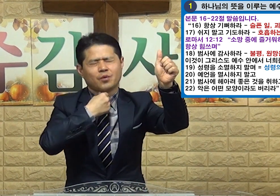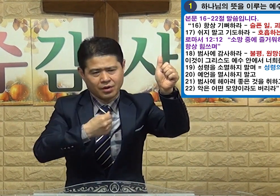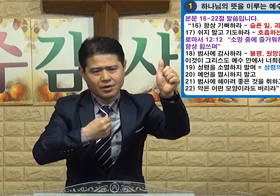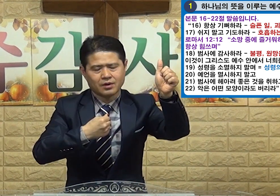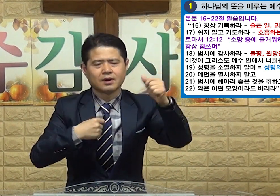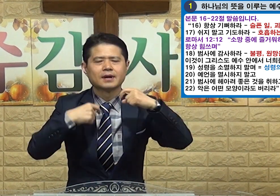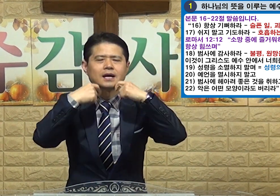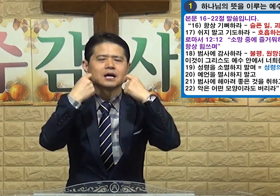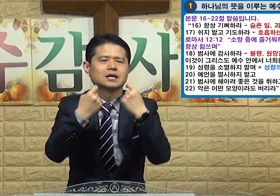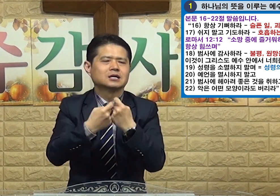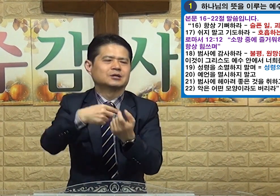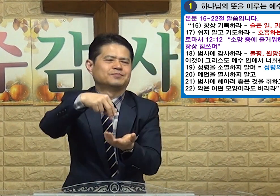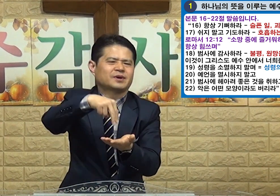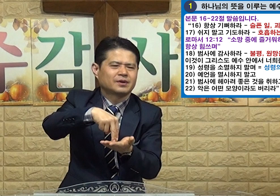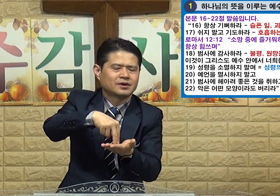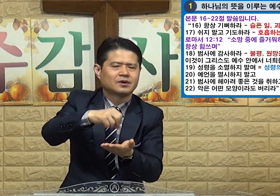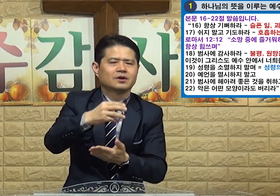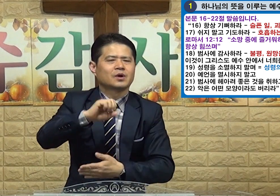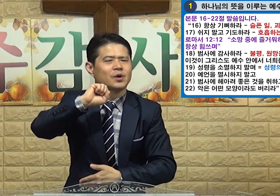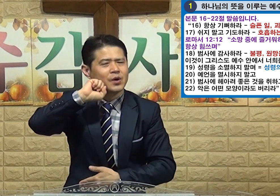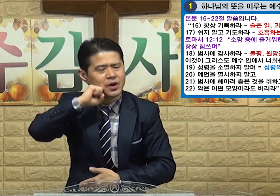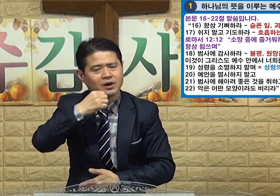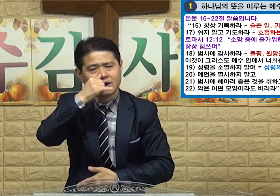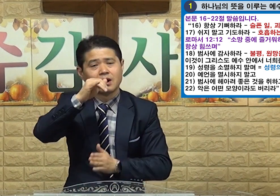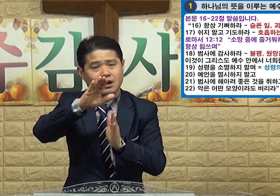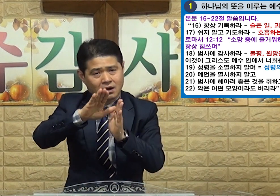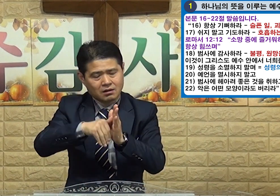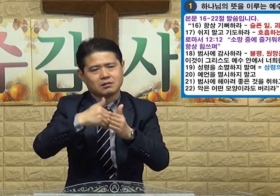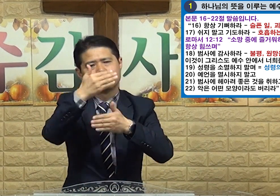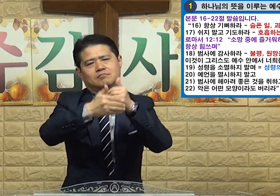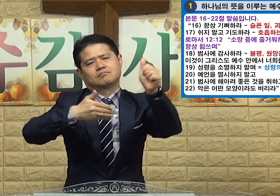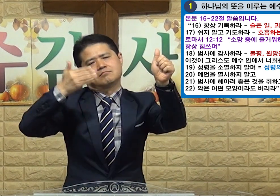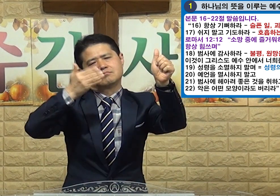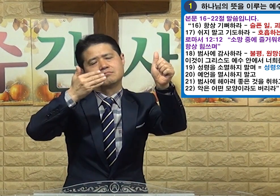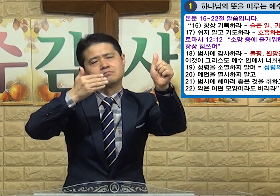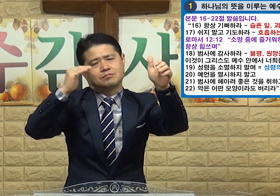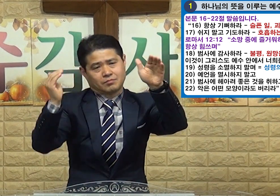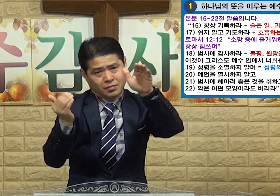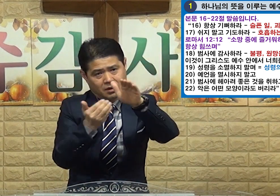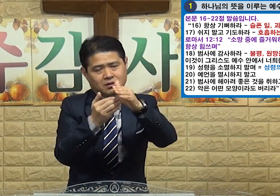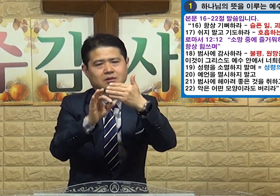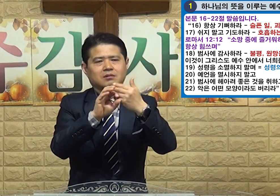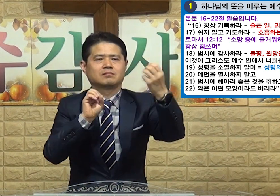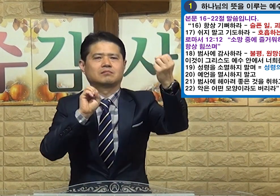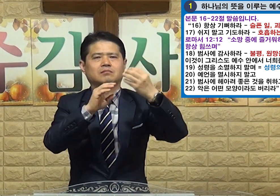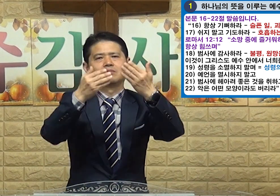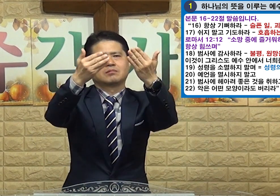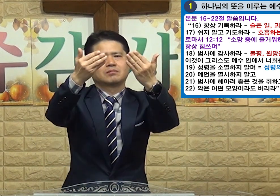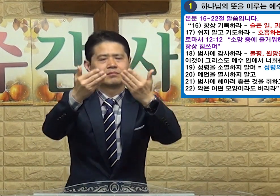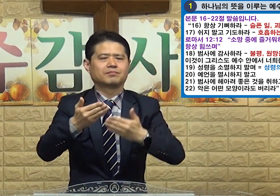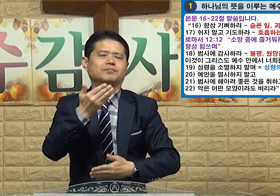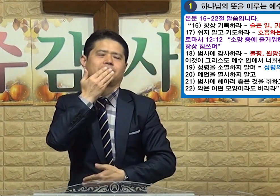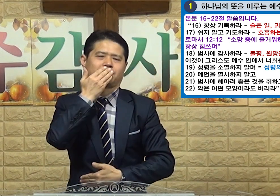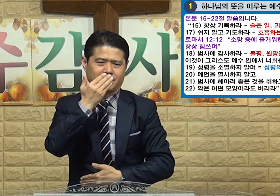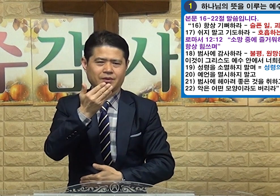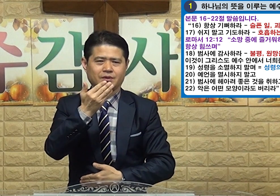그렇게 아버지께 정말 원한다. 개인적인 입장에서 어려울 때 아버지를 찾고 간구한다면 아버지께서